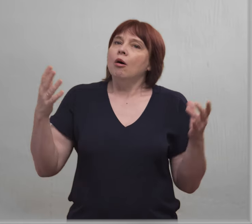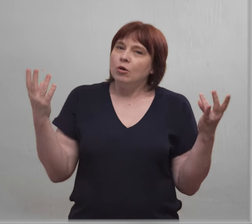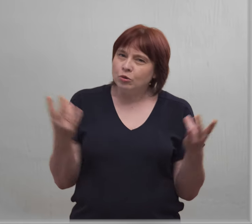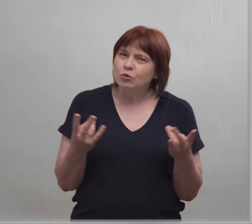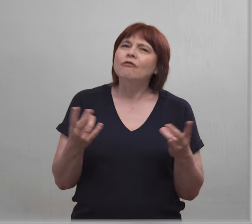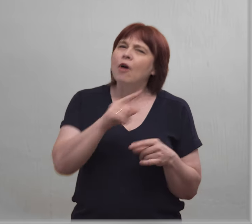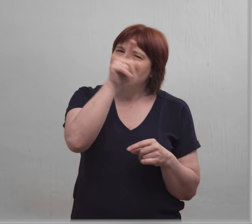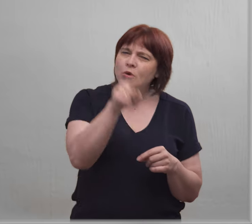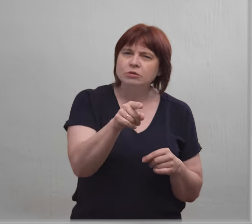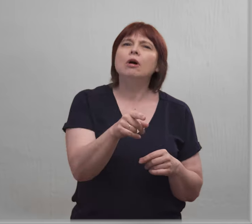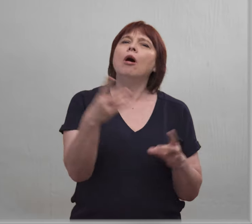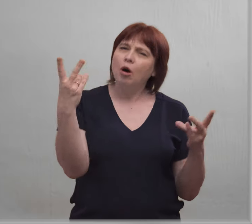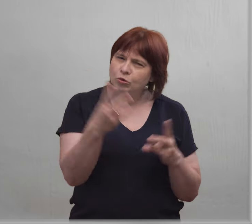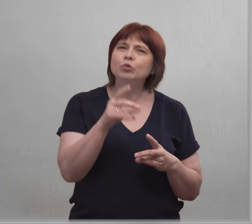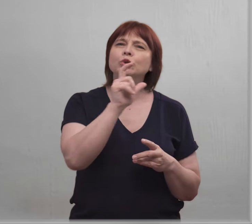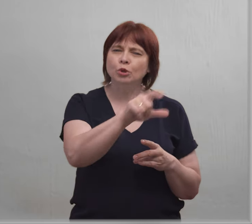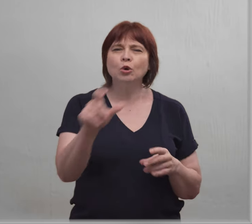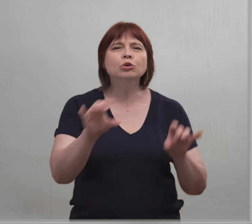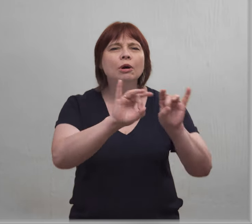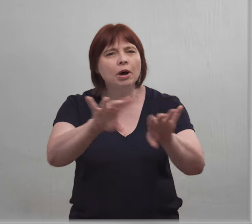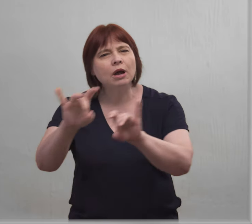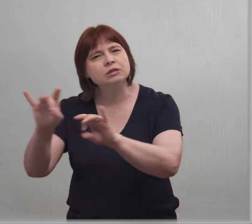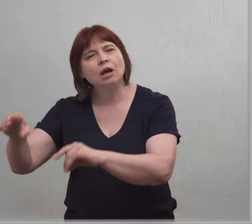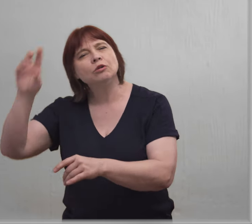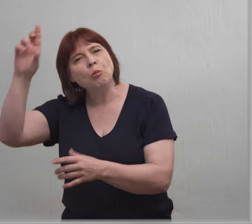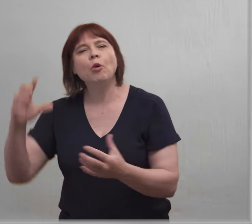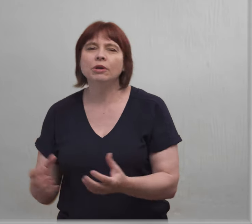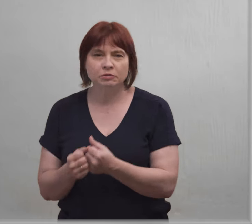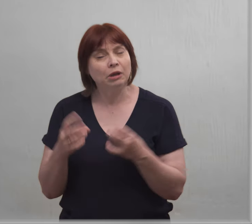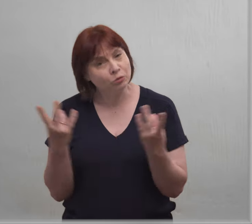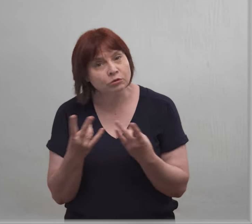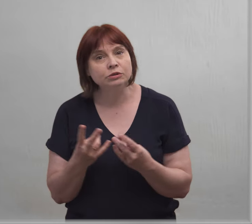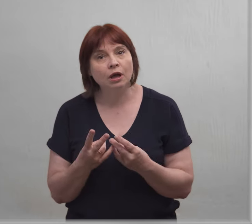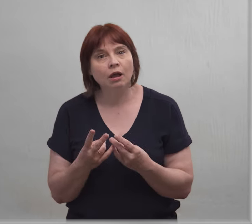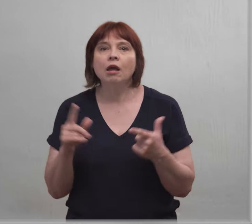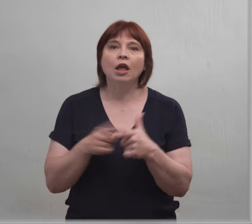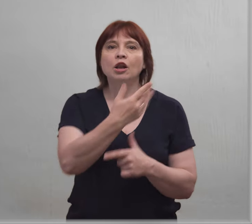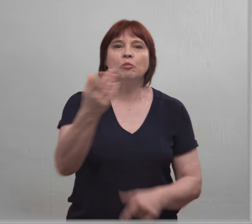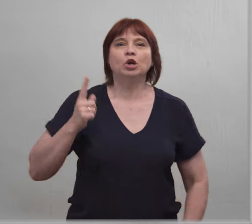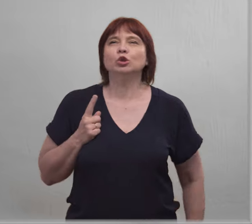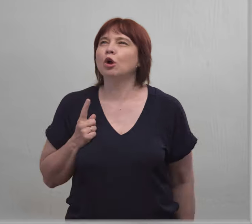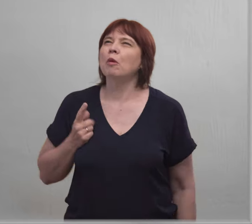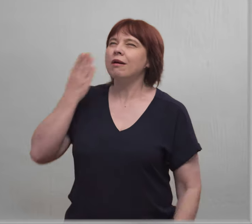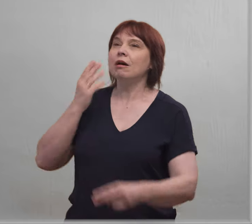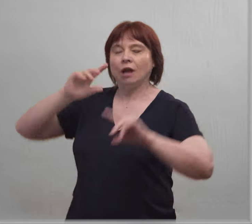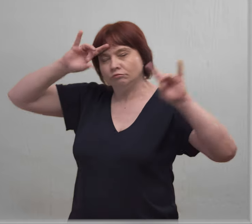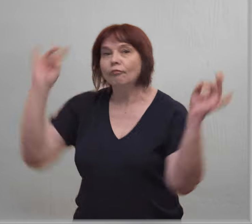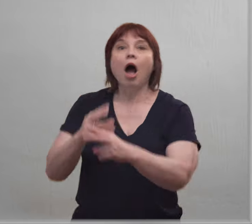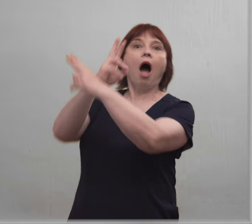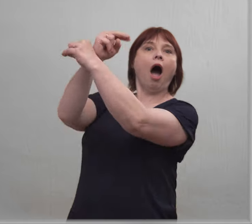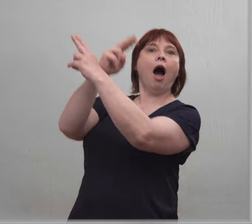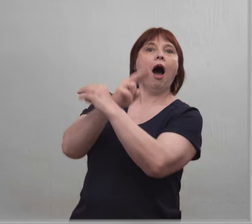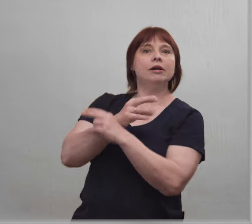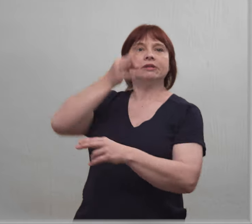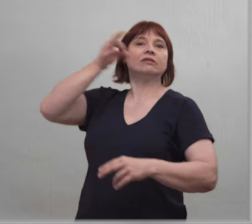Слово? Некоторые ждут явления ангелов, который бы пришел к ним и сказал, иди проповедуй Божье Слово. Нет. Потому